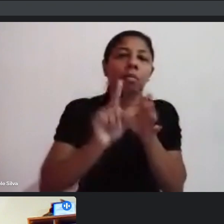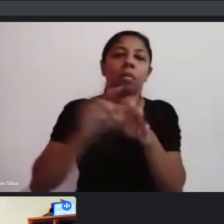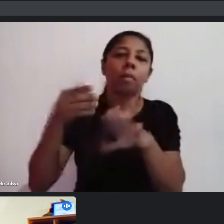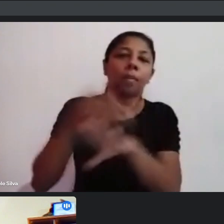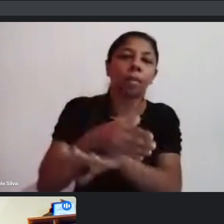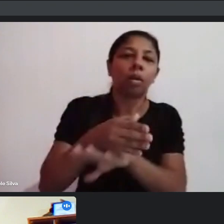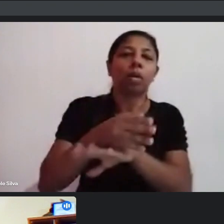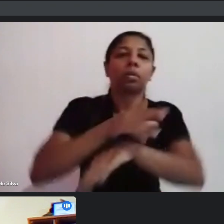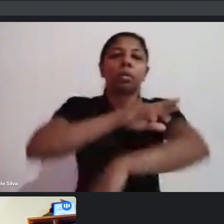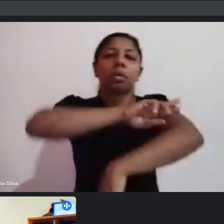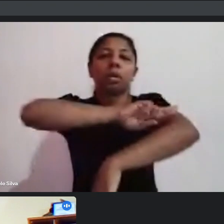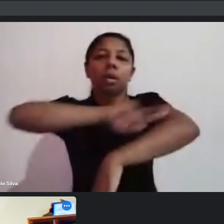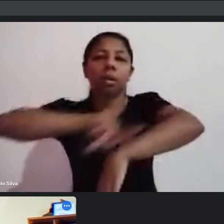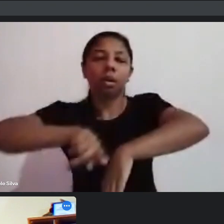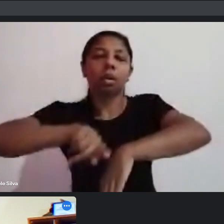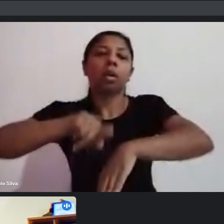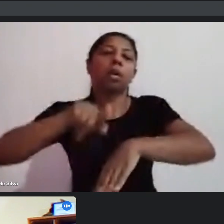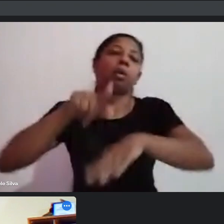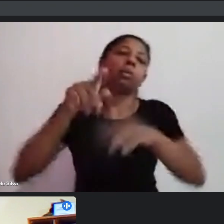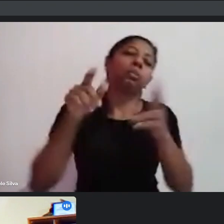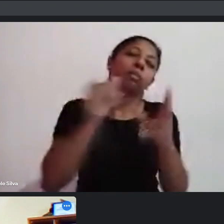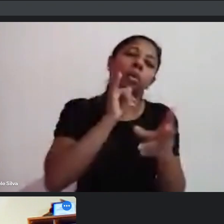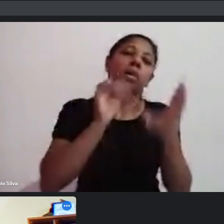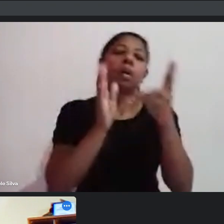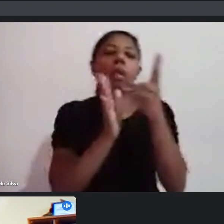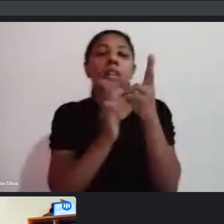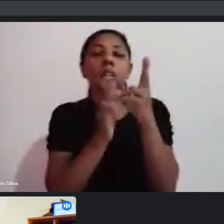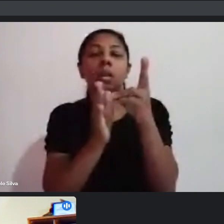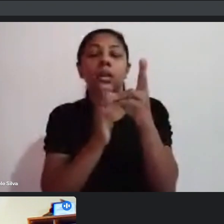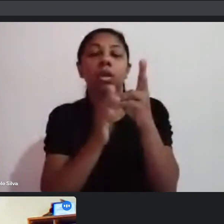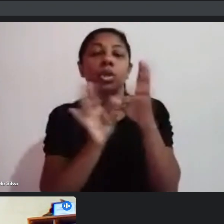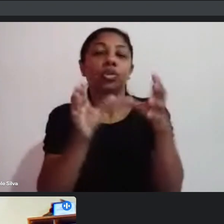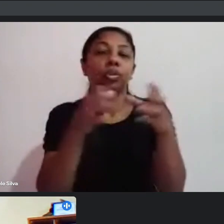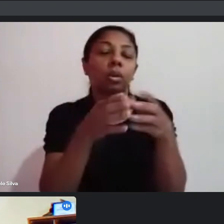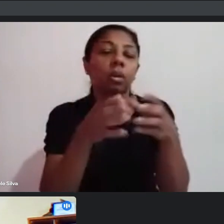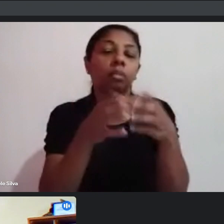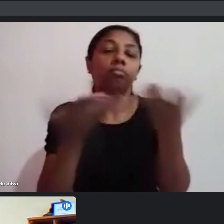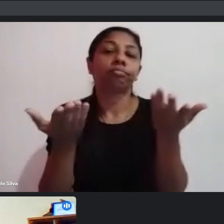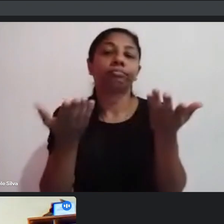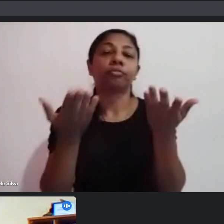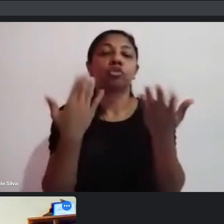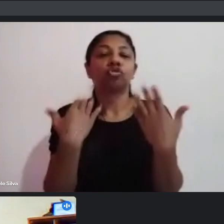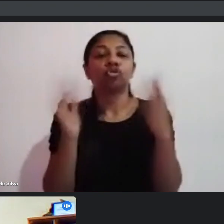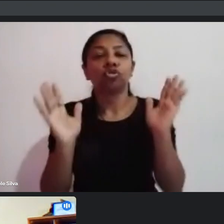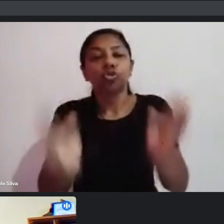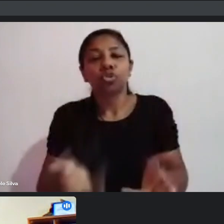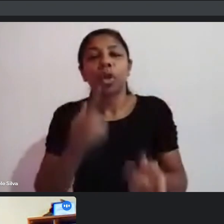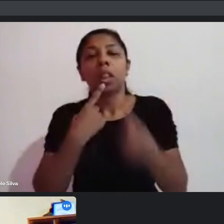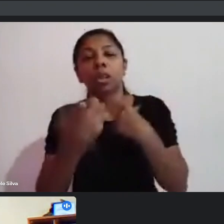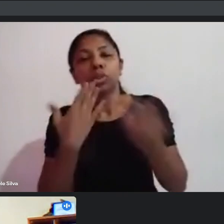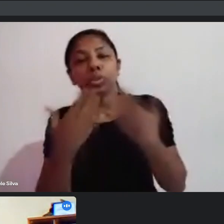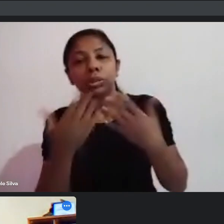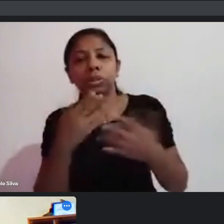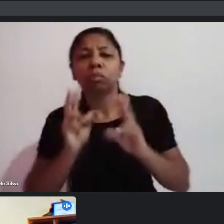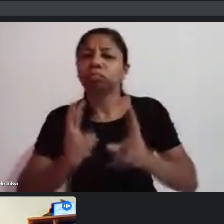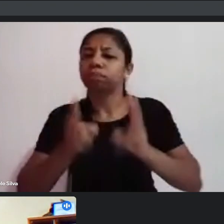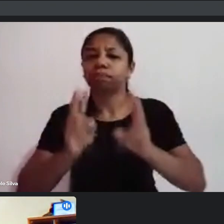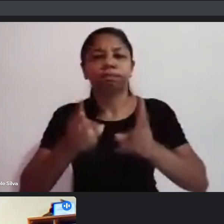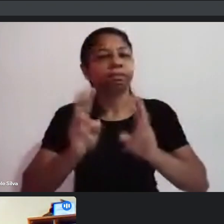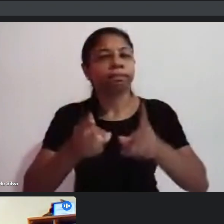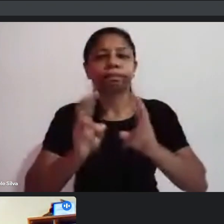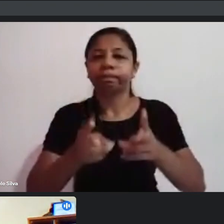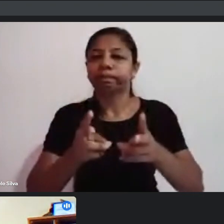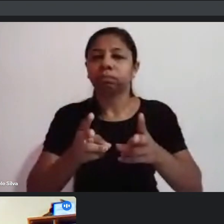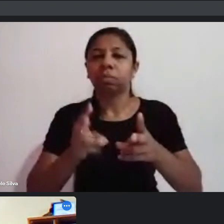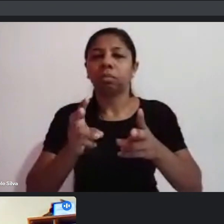por exemplo, em mídias, a gente está em discussão permanente, quando o Conselho